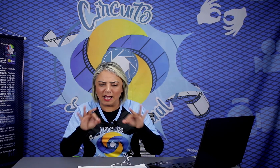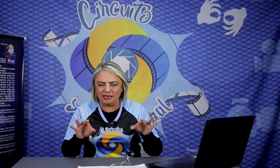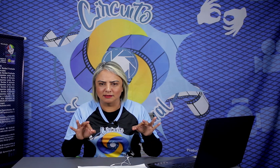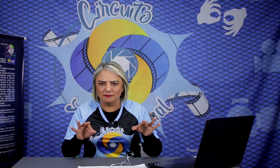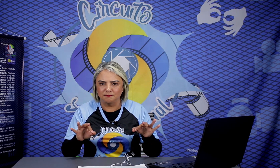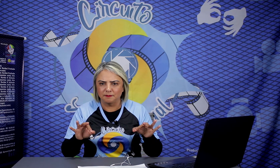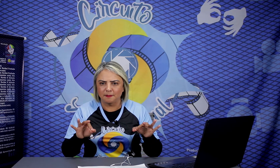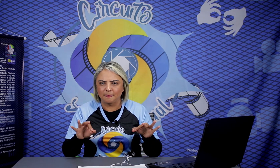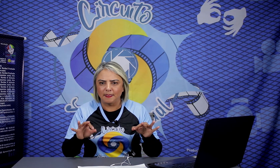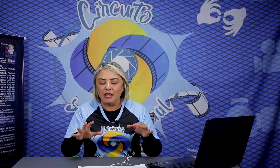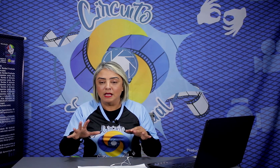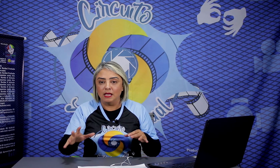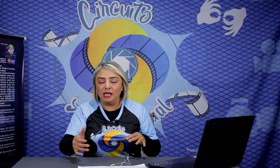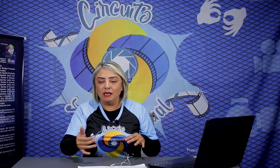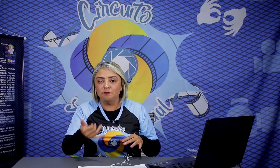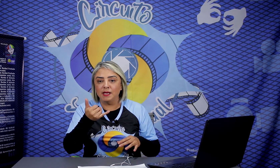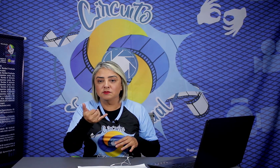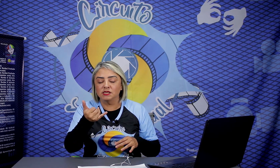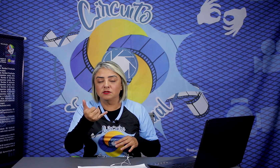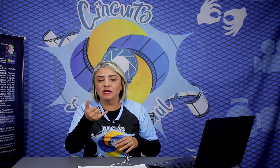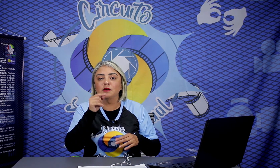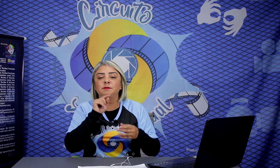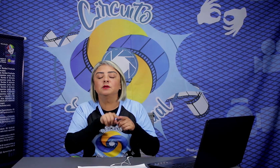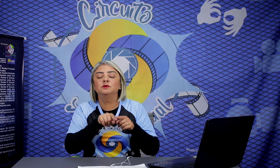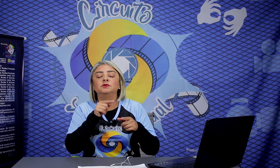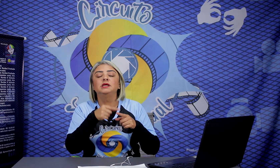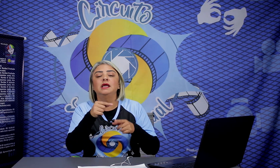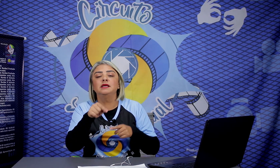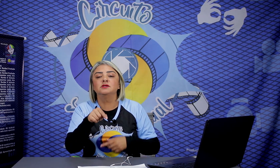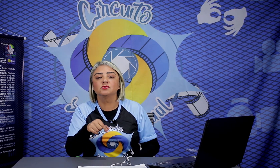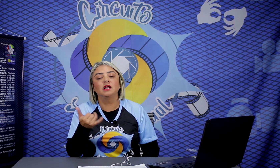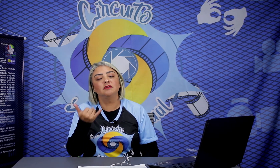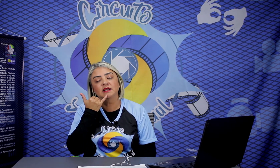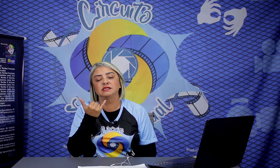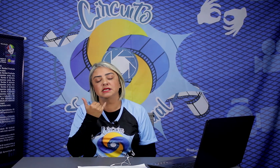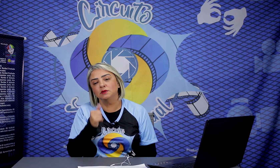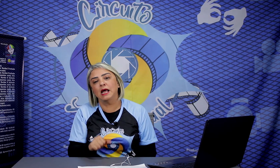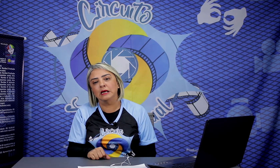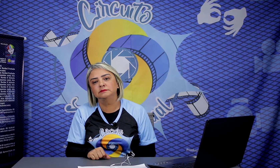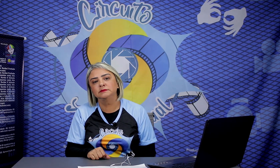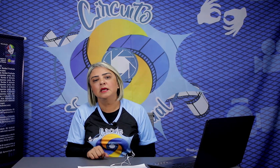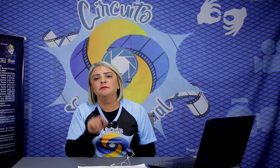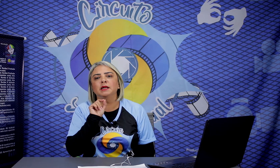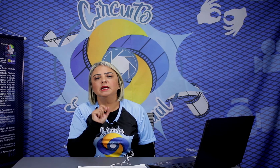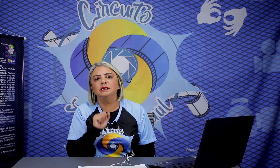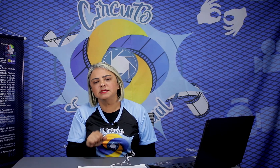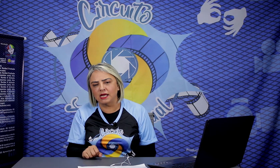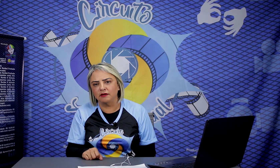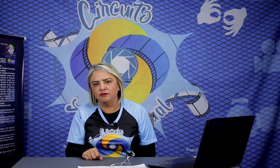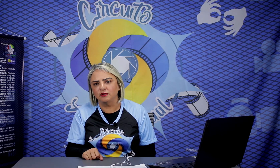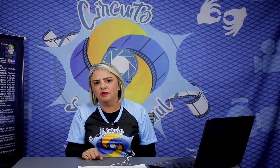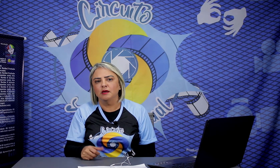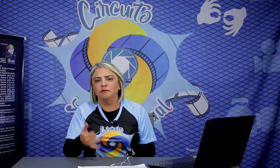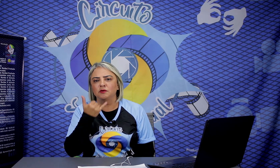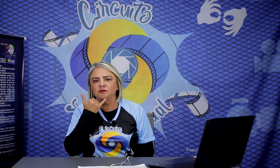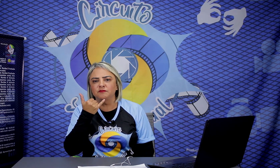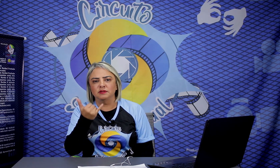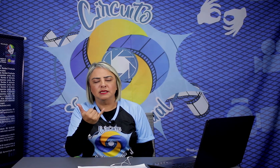cara. Eu pego o celular e eu pergunto, o que é isso? Ele fala, celular. Para que serve? Para eu